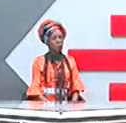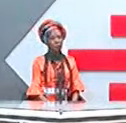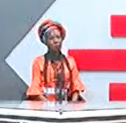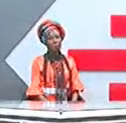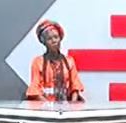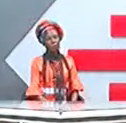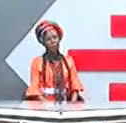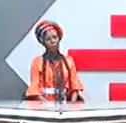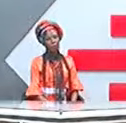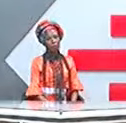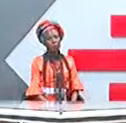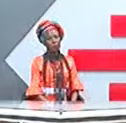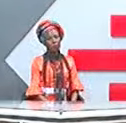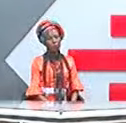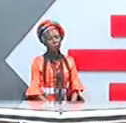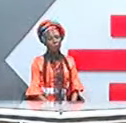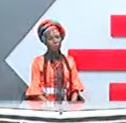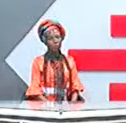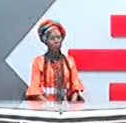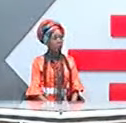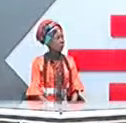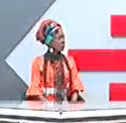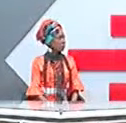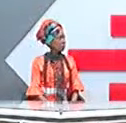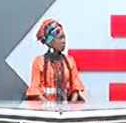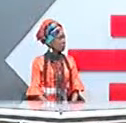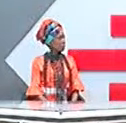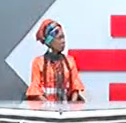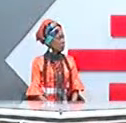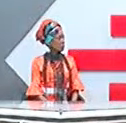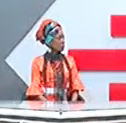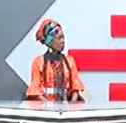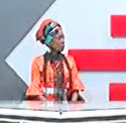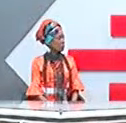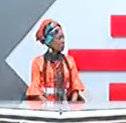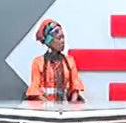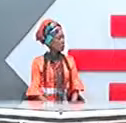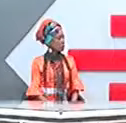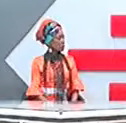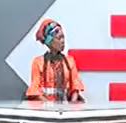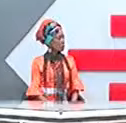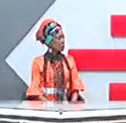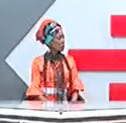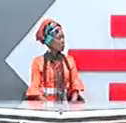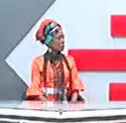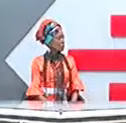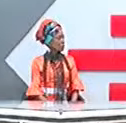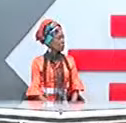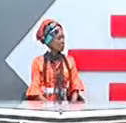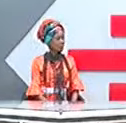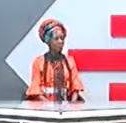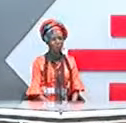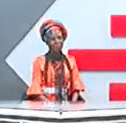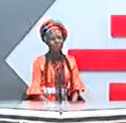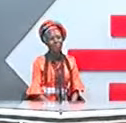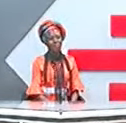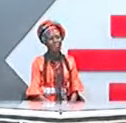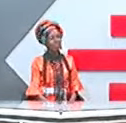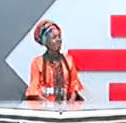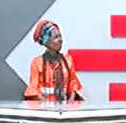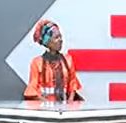okusinziira ku lutaka lekyagamba ate nakiwulidde n'enduulu nga zivuga nti bannange agereka ekiwedde lwaki tebata ekintu naye